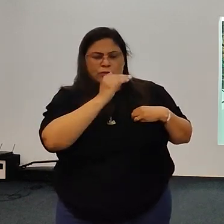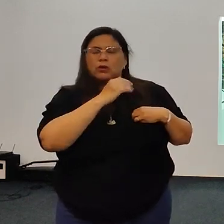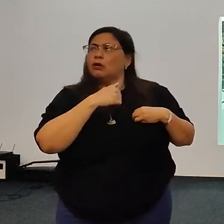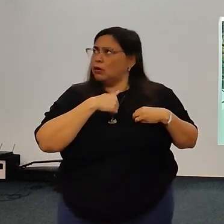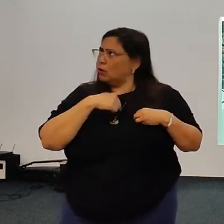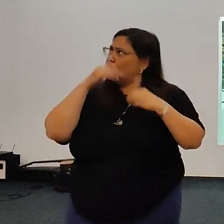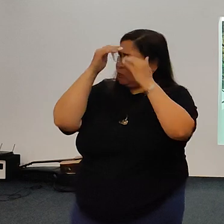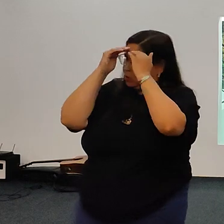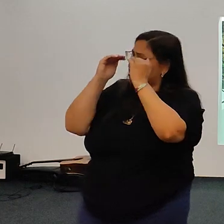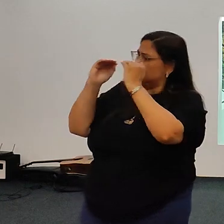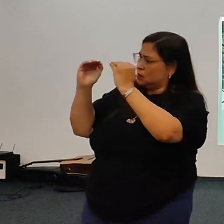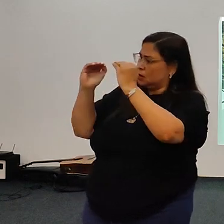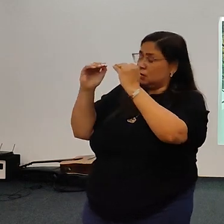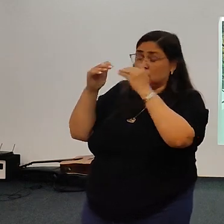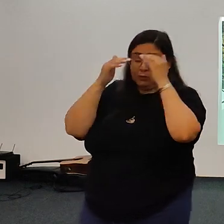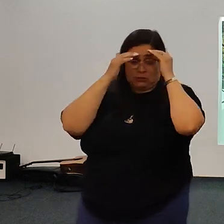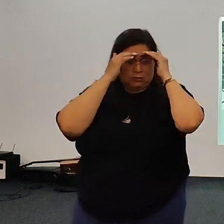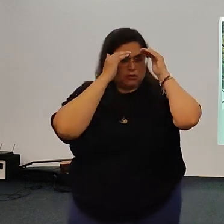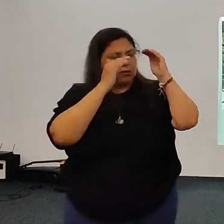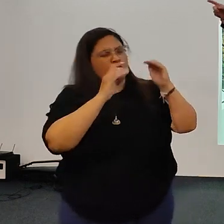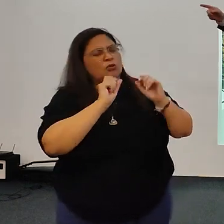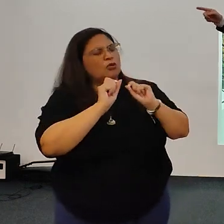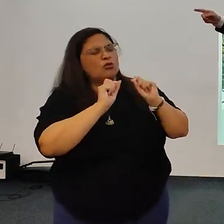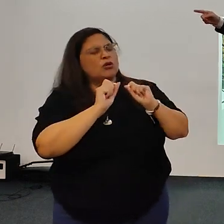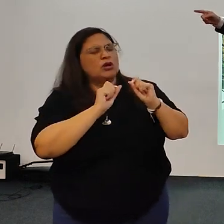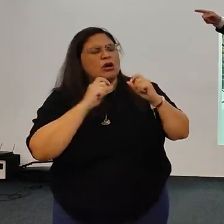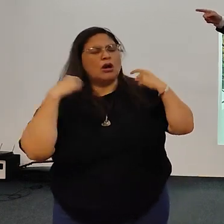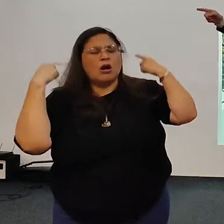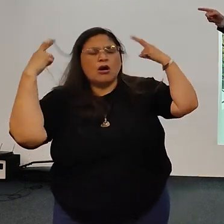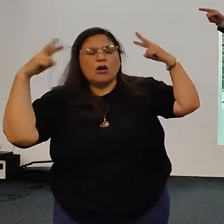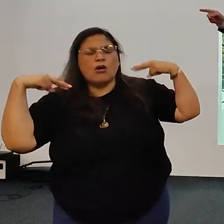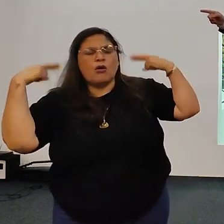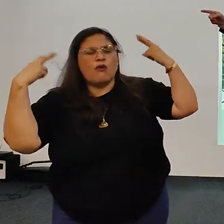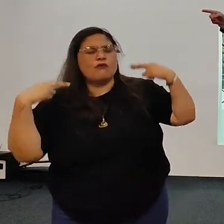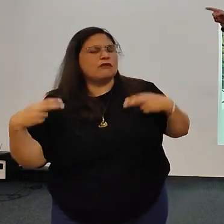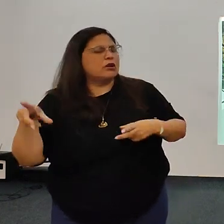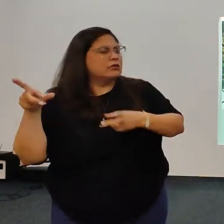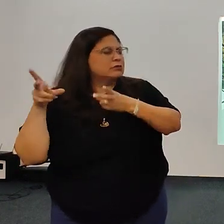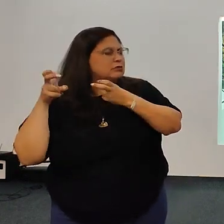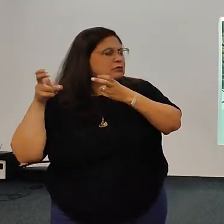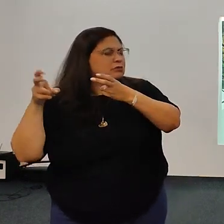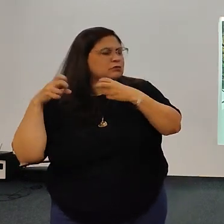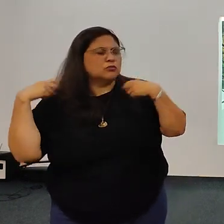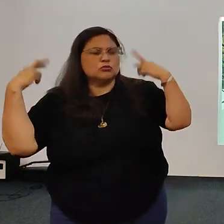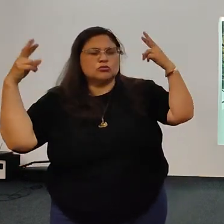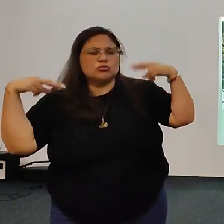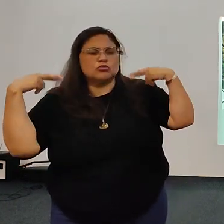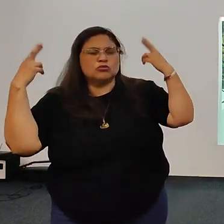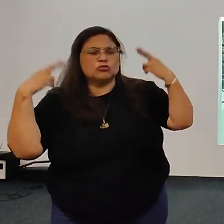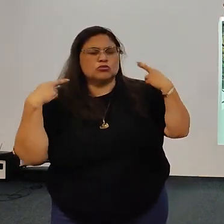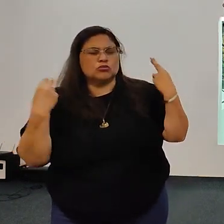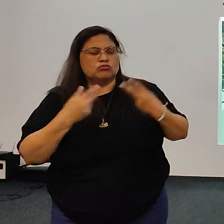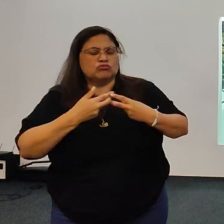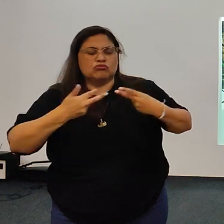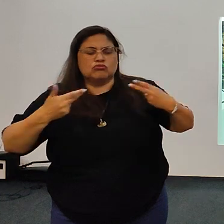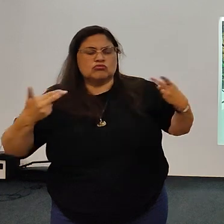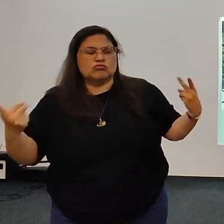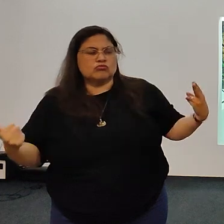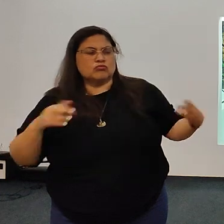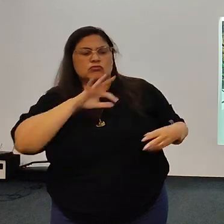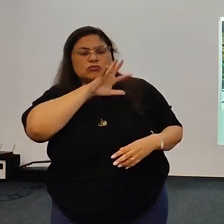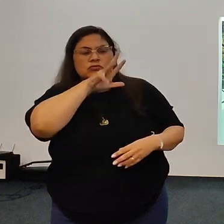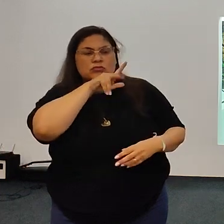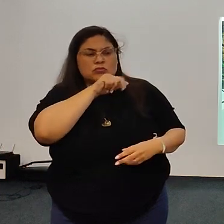Senhor. Samuel fala: então que barulho de ovelha é esse que eu estou ouvindo? Que barulho de despojos é esse que eu